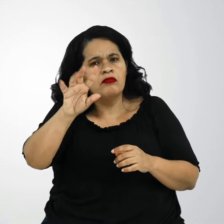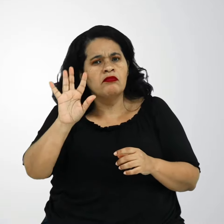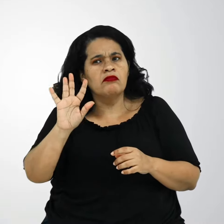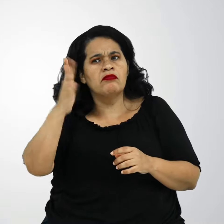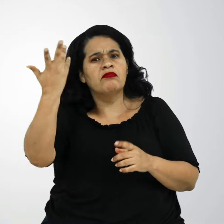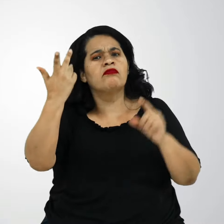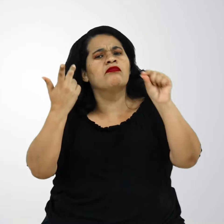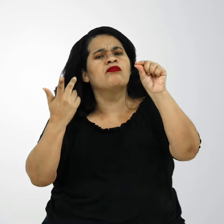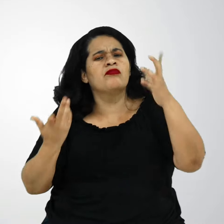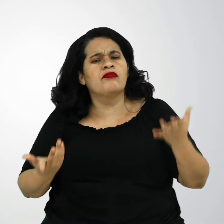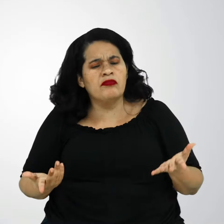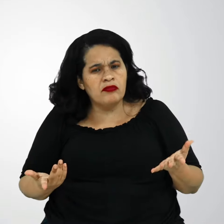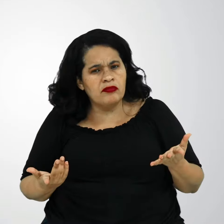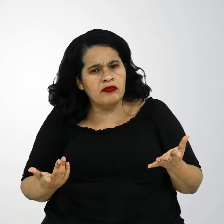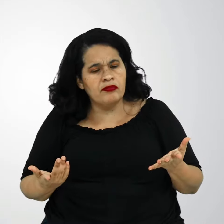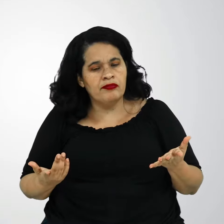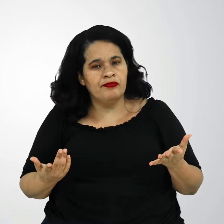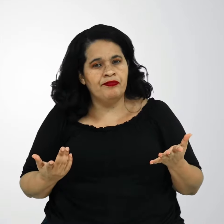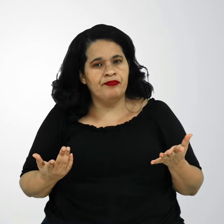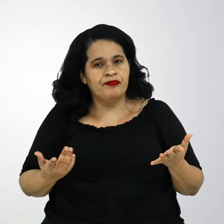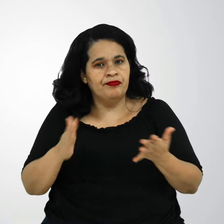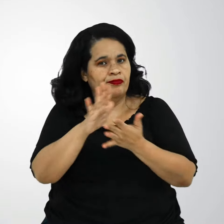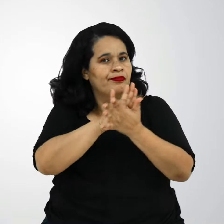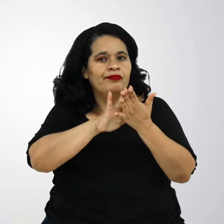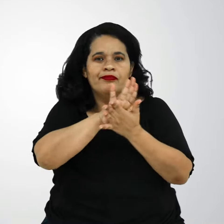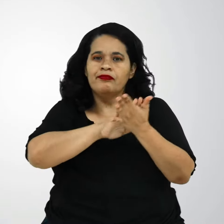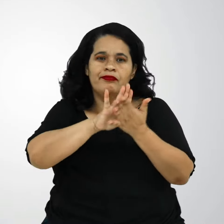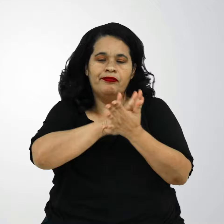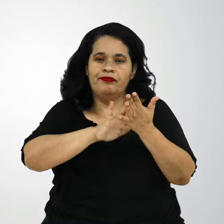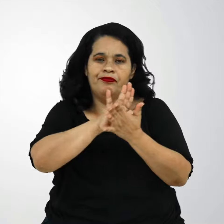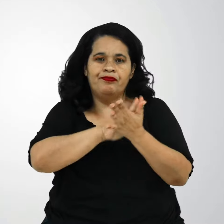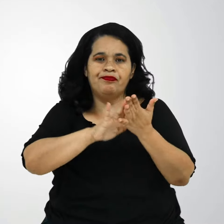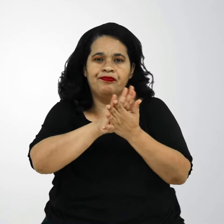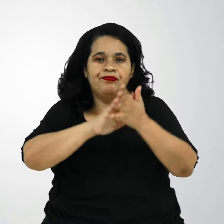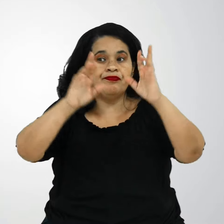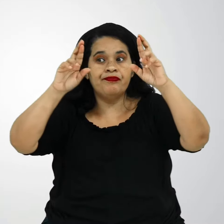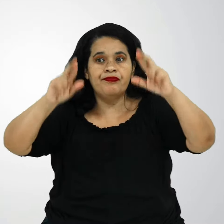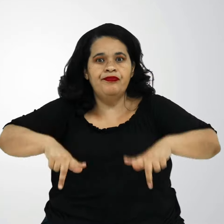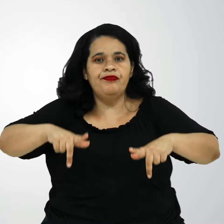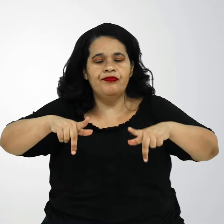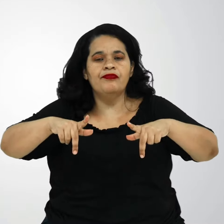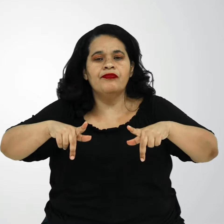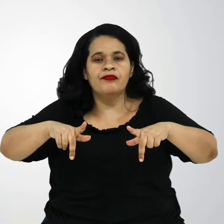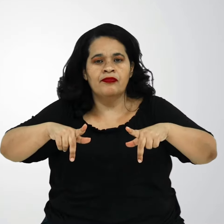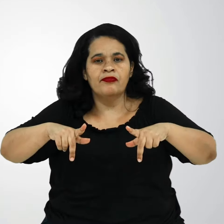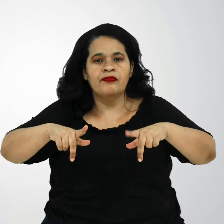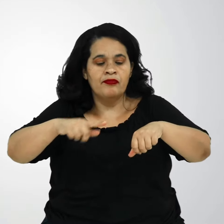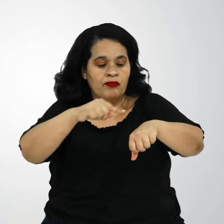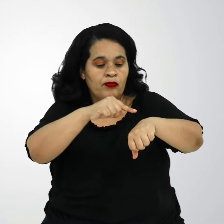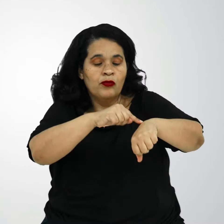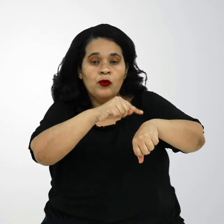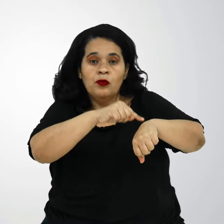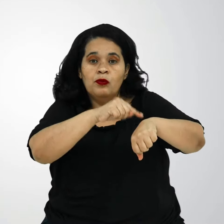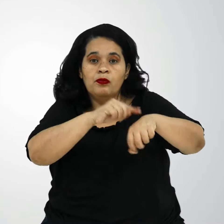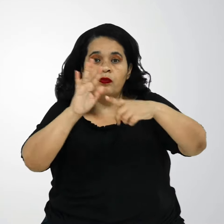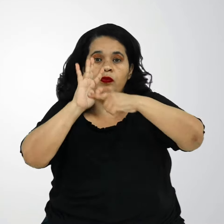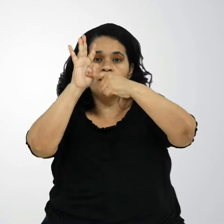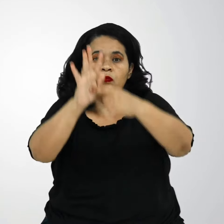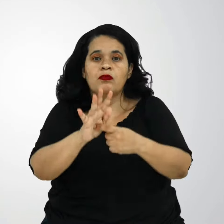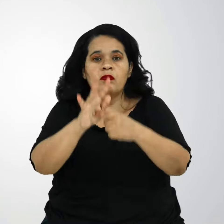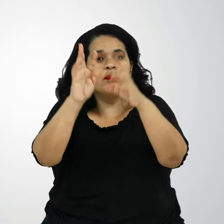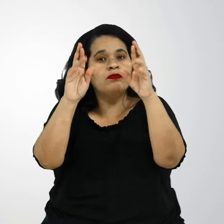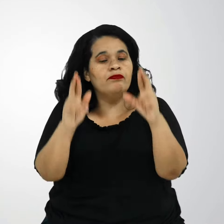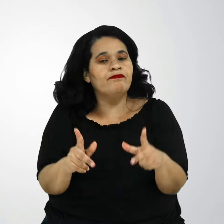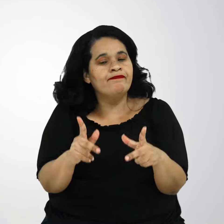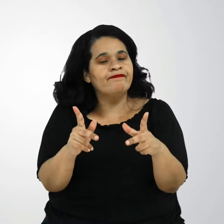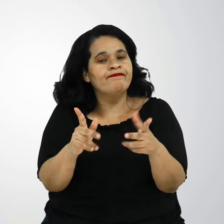Ou, no caso ali, teria que ser antes da morte de Estevão, no período da morte de Estevão, que é nessa segunda metade